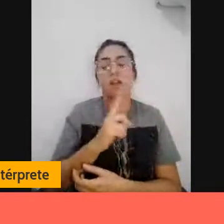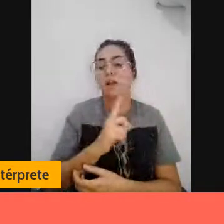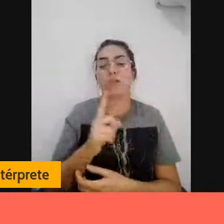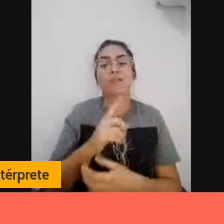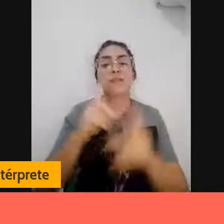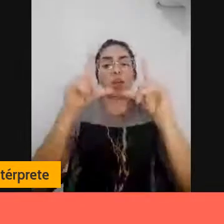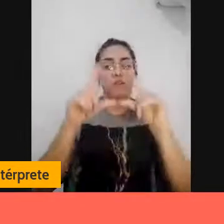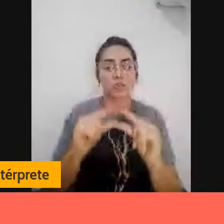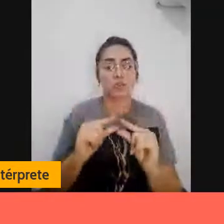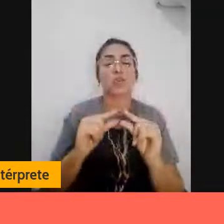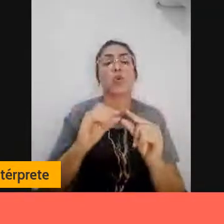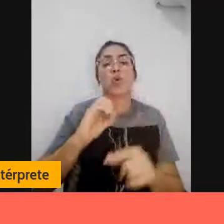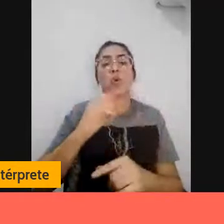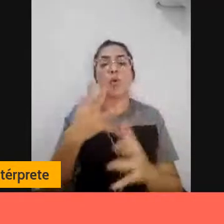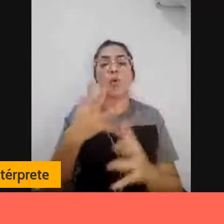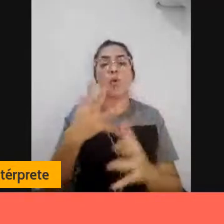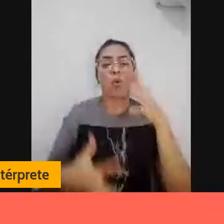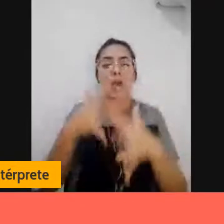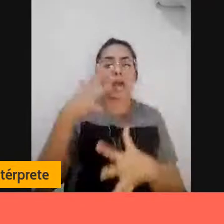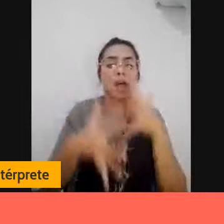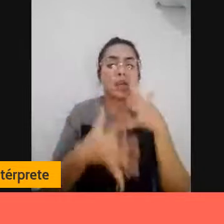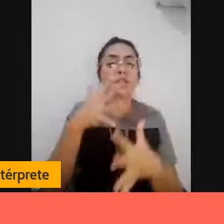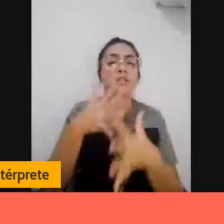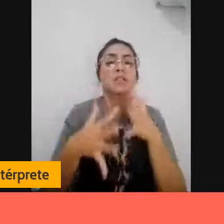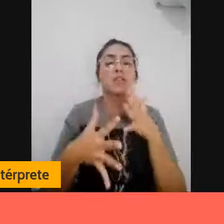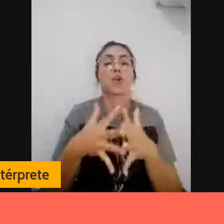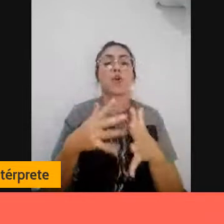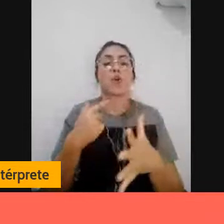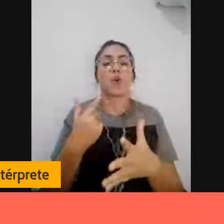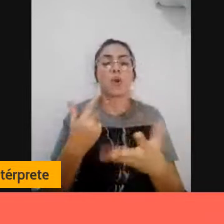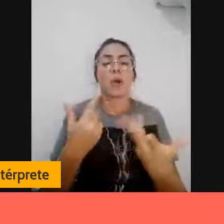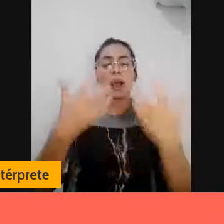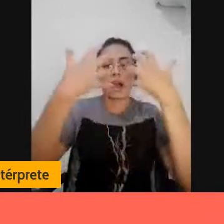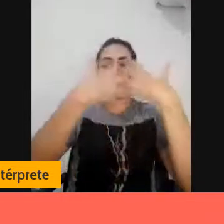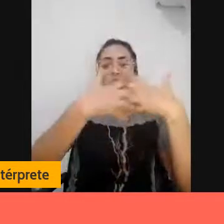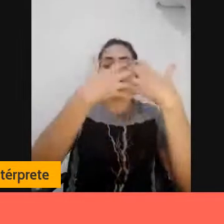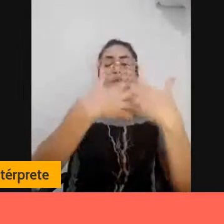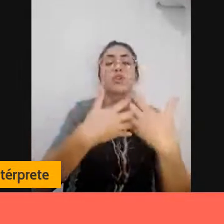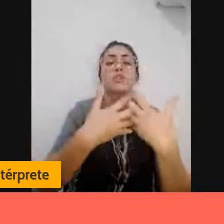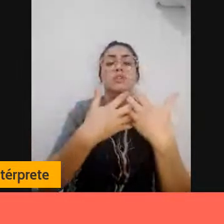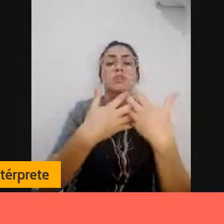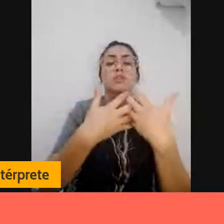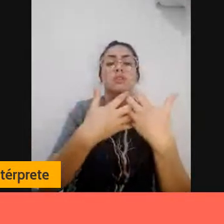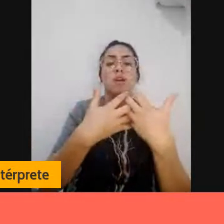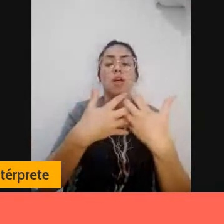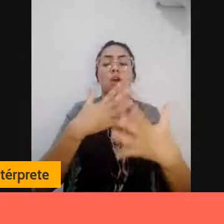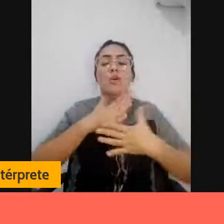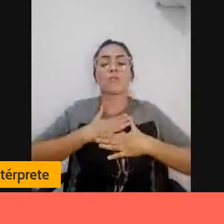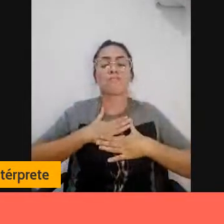ou confundido com a noção ocidental de bem-estar.